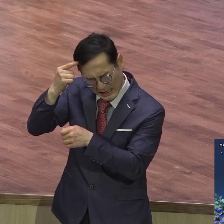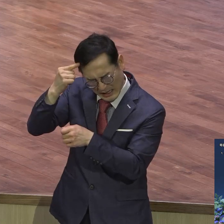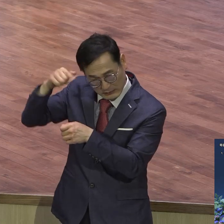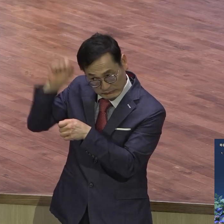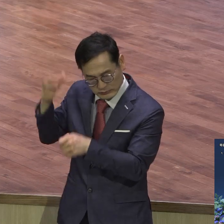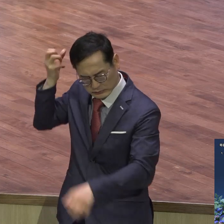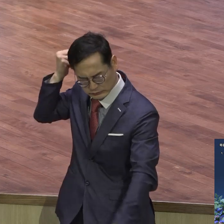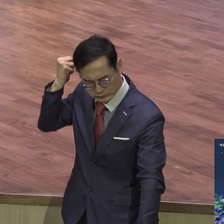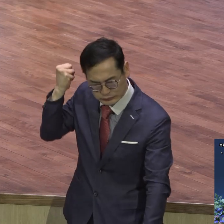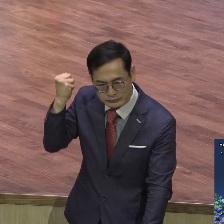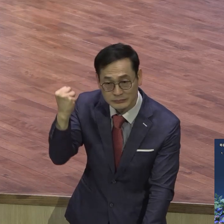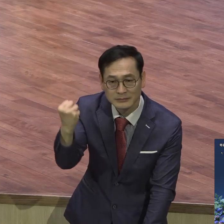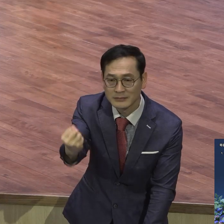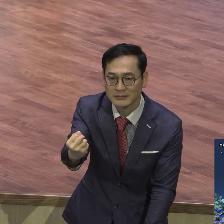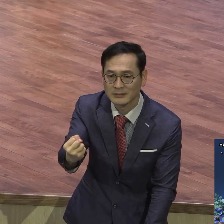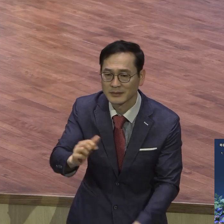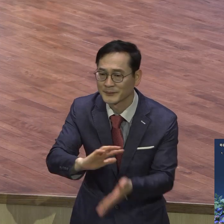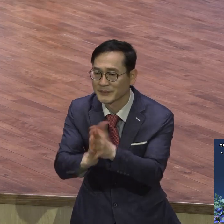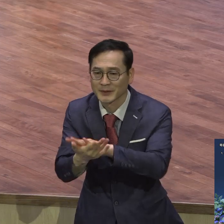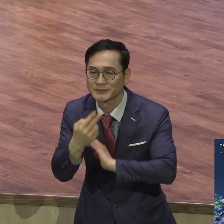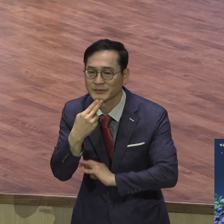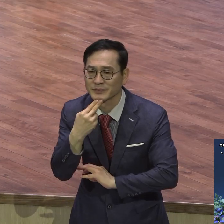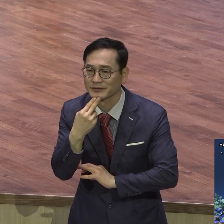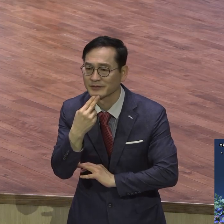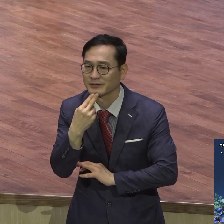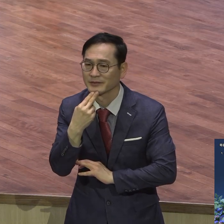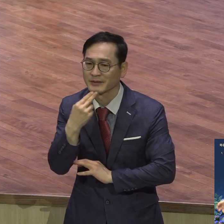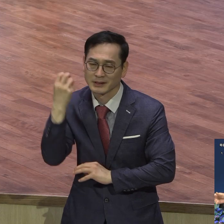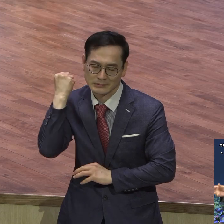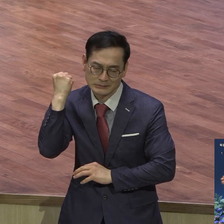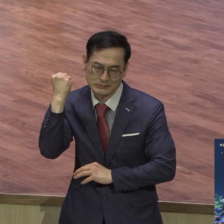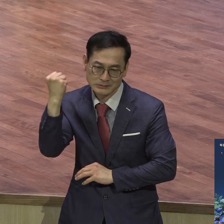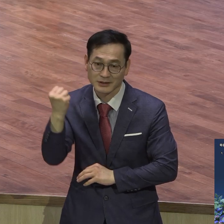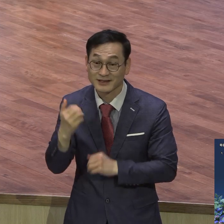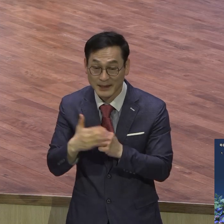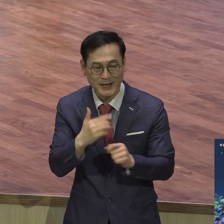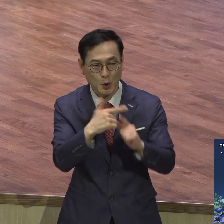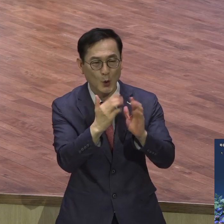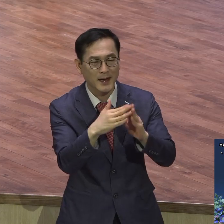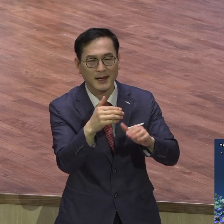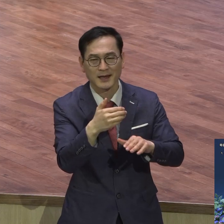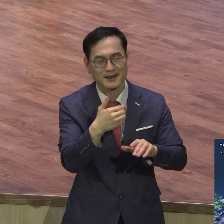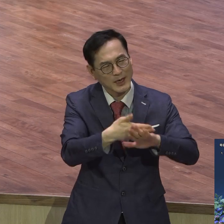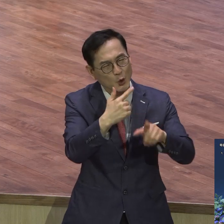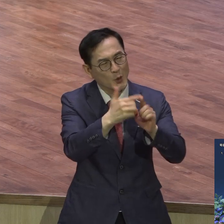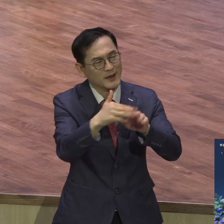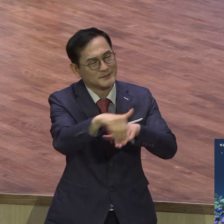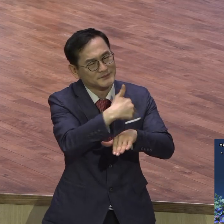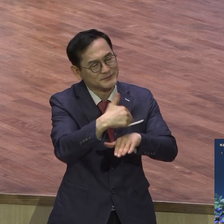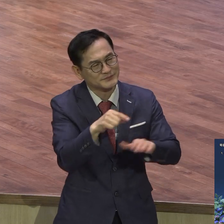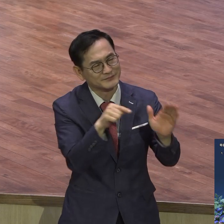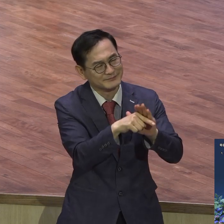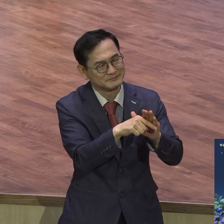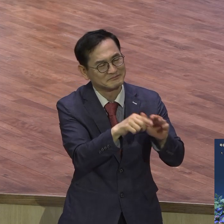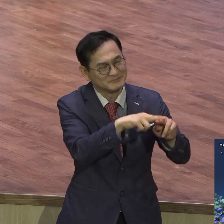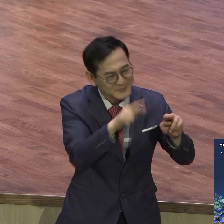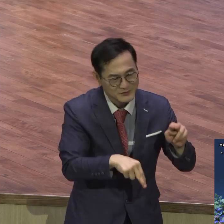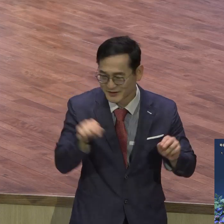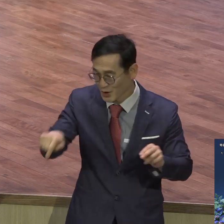다 박혀버렸어요 그래서 다른 교회 다니다가 우리에게 오면 한동안 예배